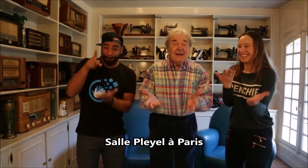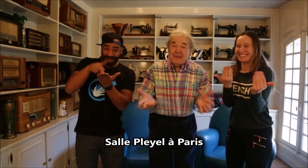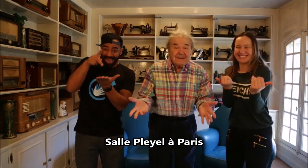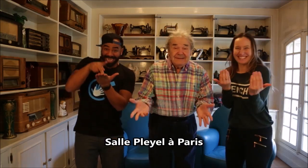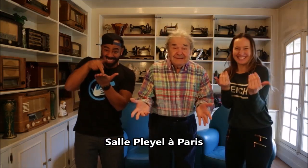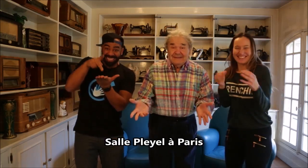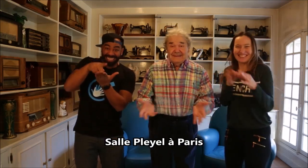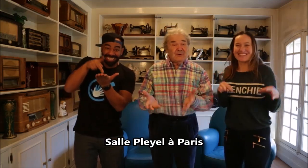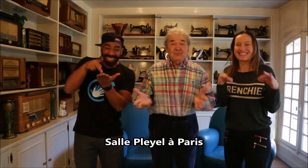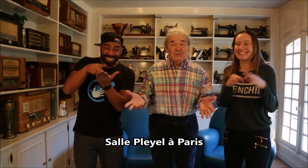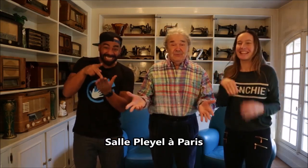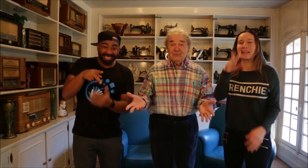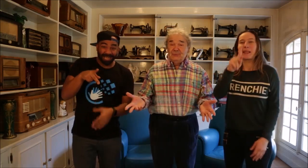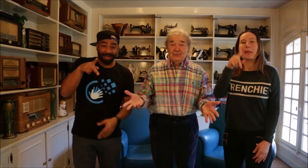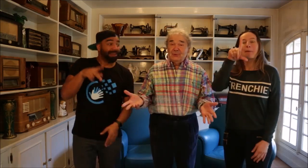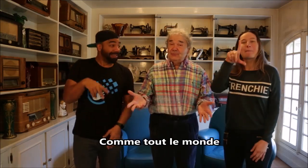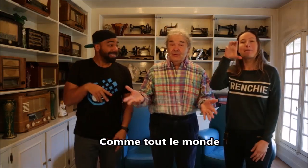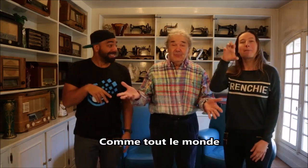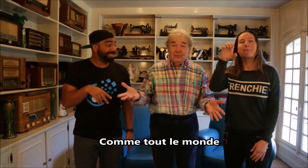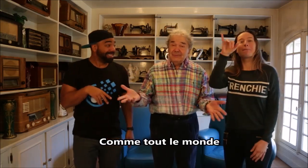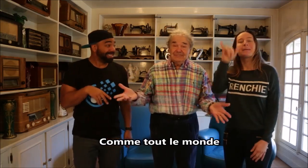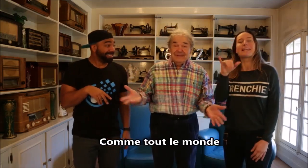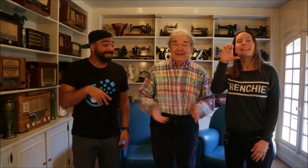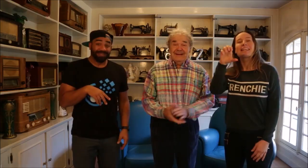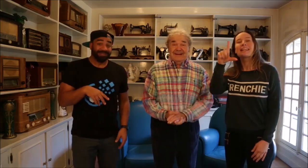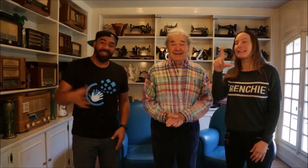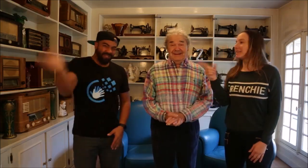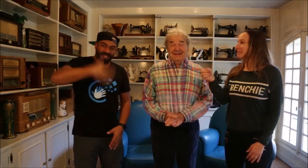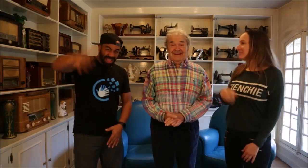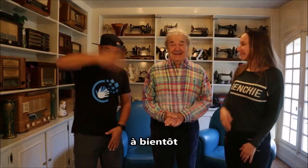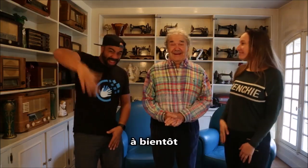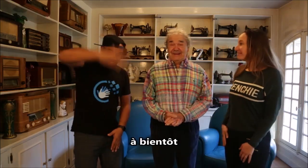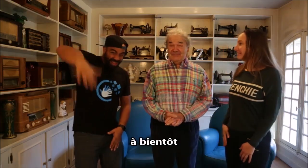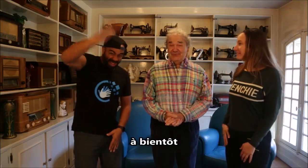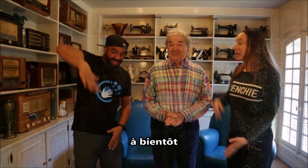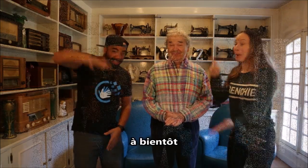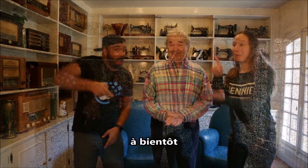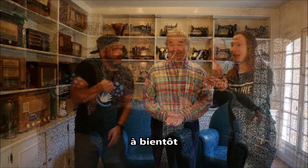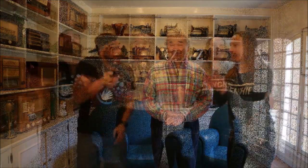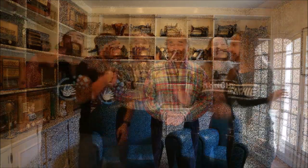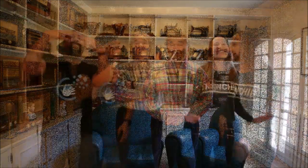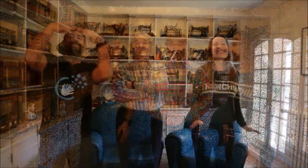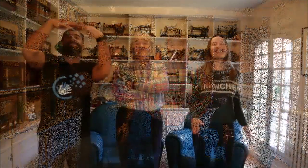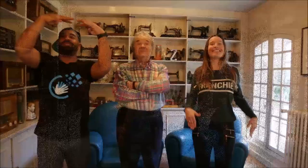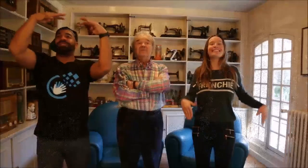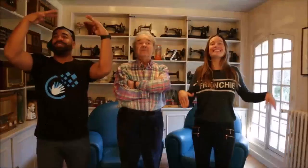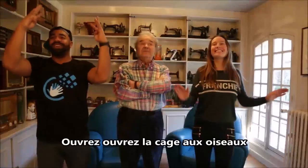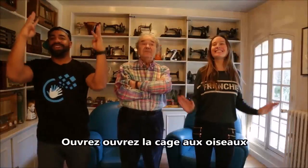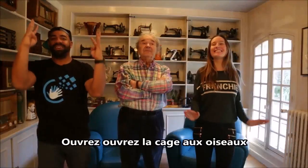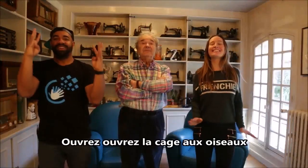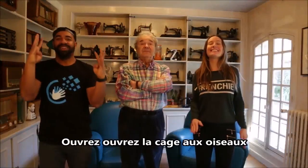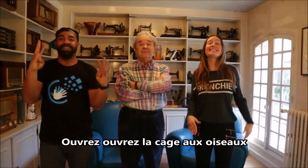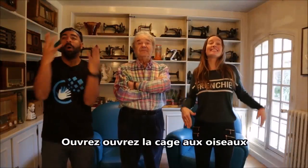Pleyel, à Paris, comme tout le monde. À bientôt.